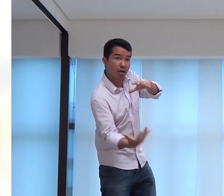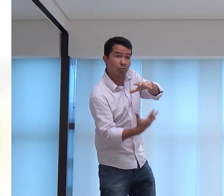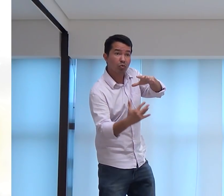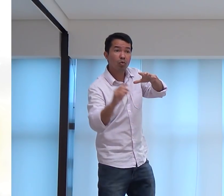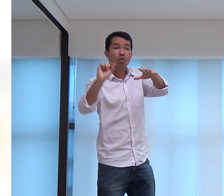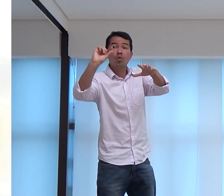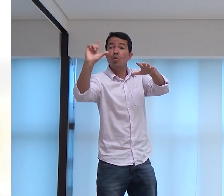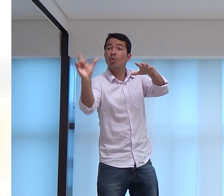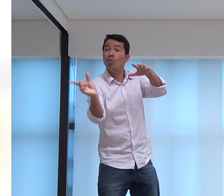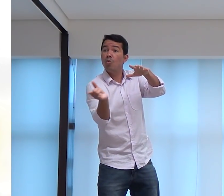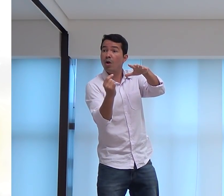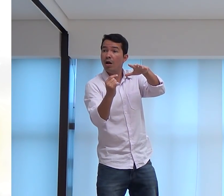reluzente,